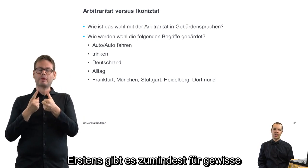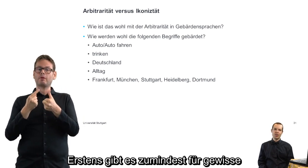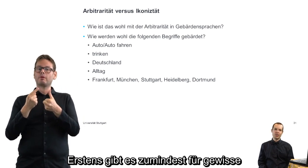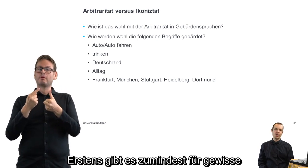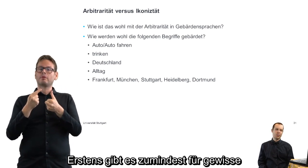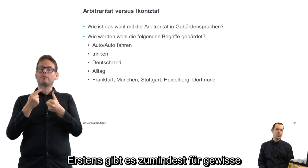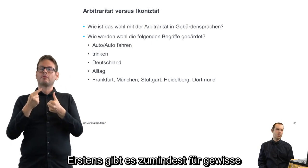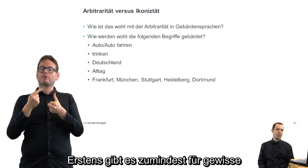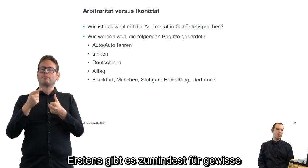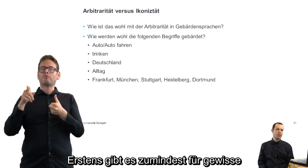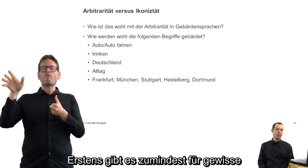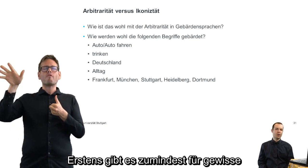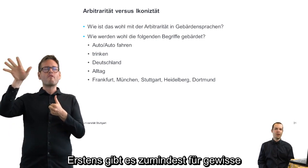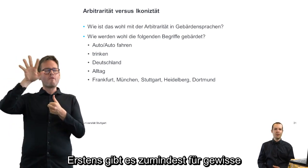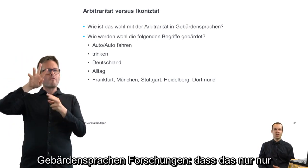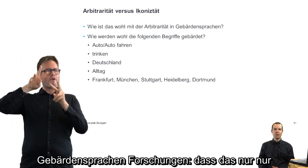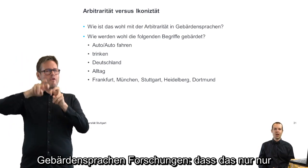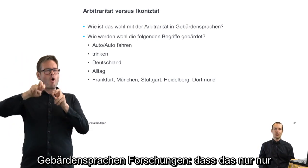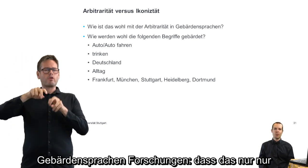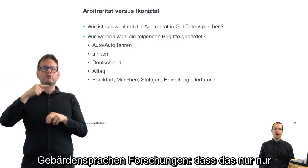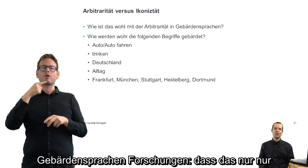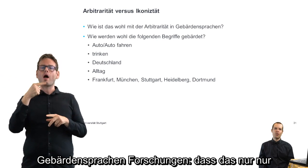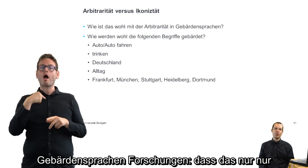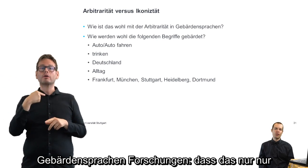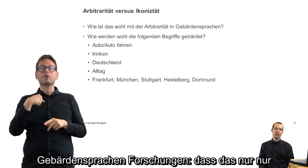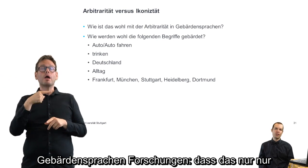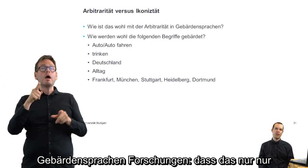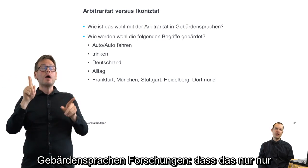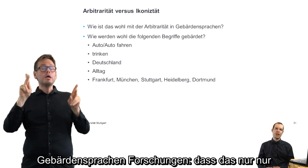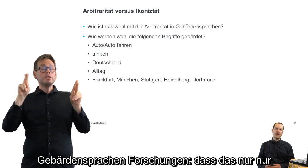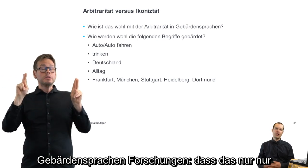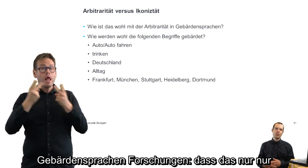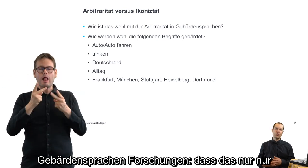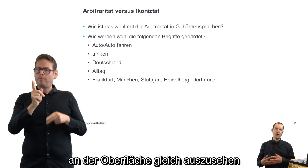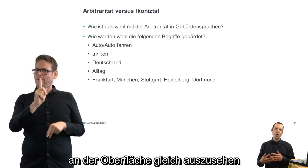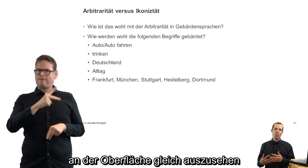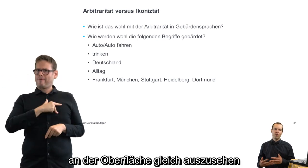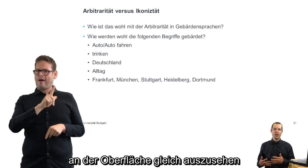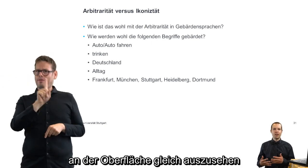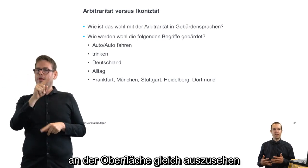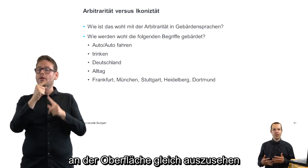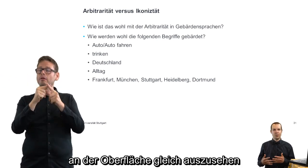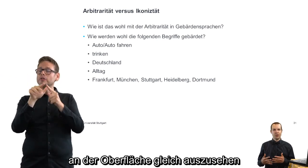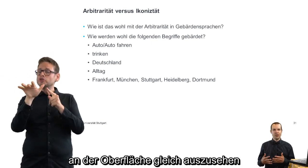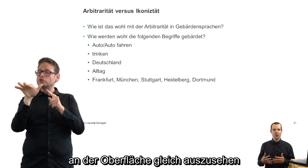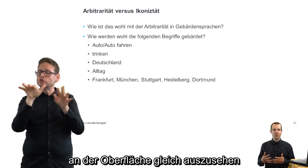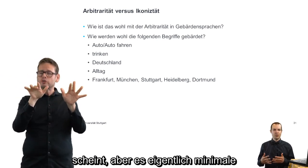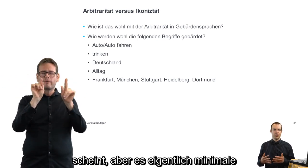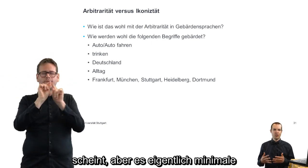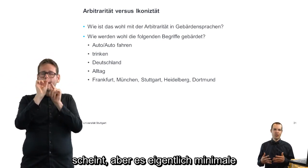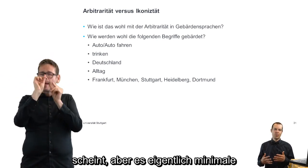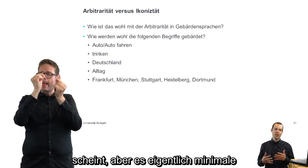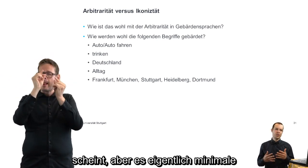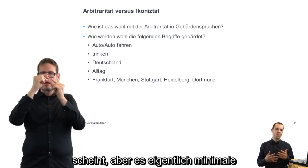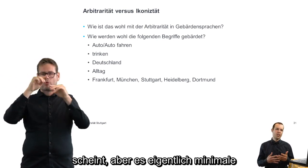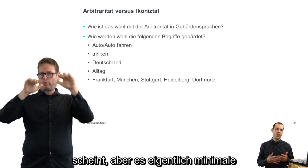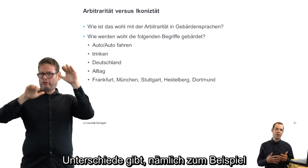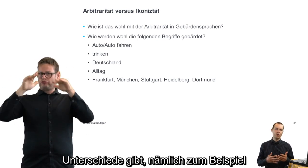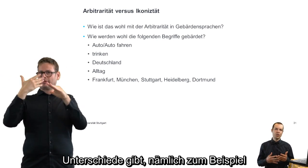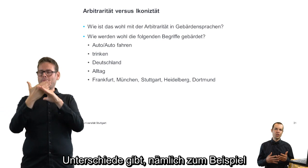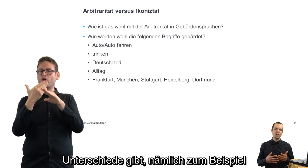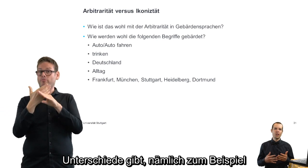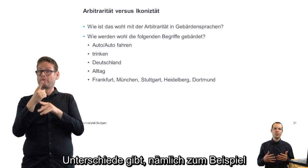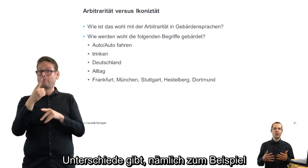zu sagen. Erstens gibt es zumindest für gewisse Gebärdensprachenforschungen, dass es nur an der Oberfläche gleich auszusehen scheint, aber dass es